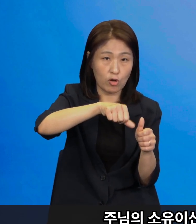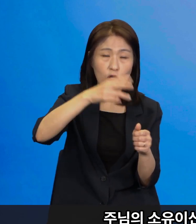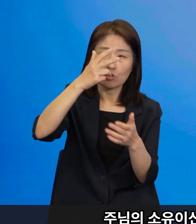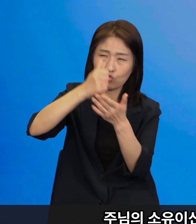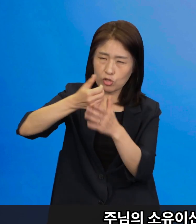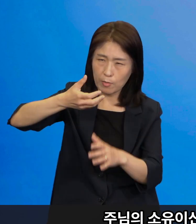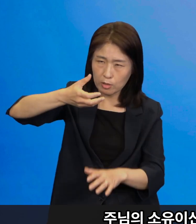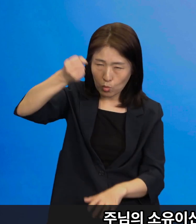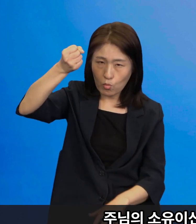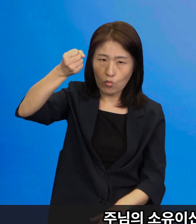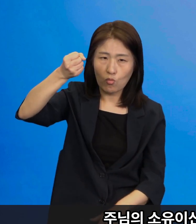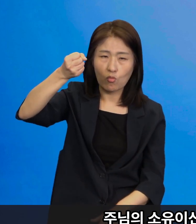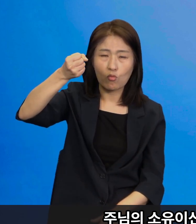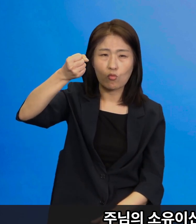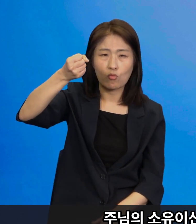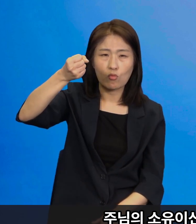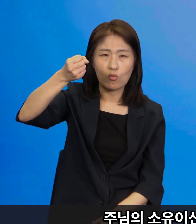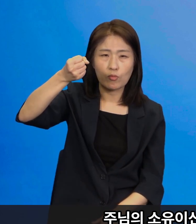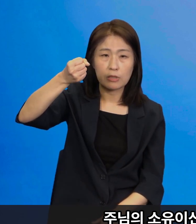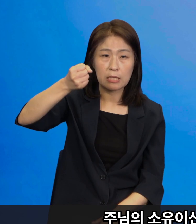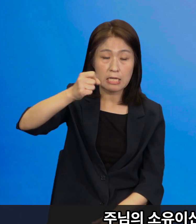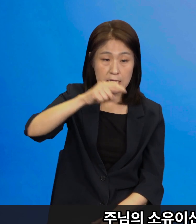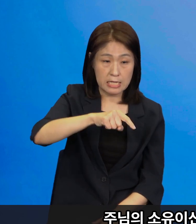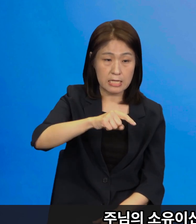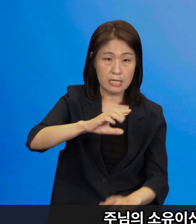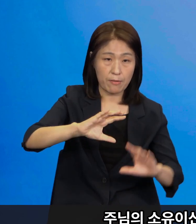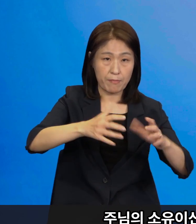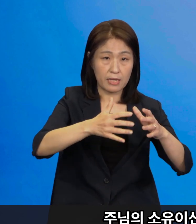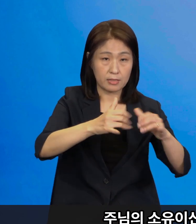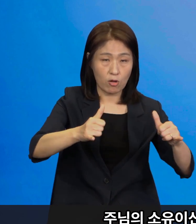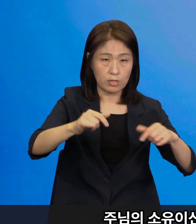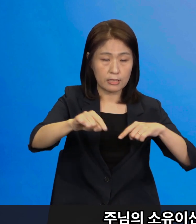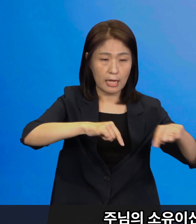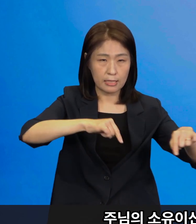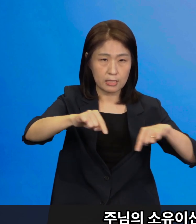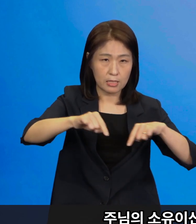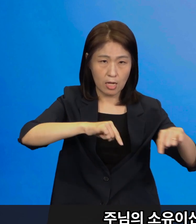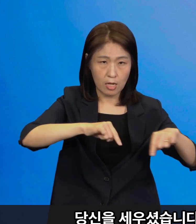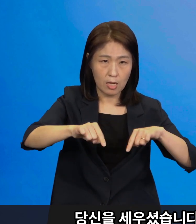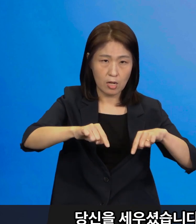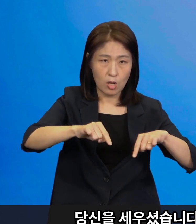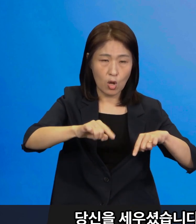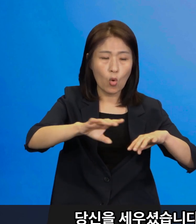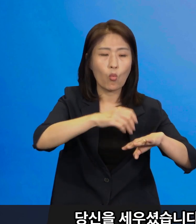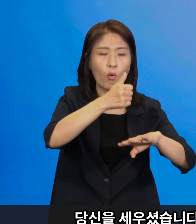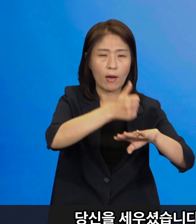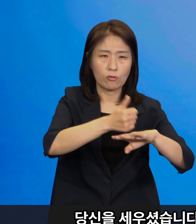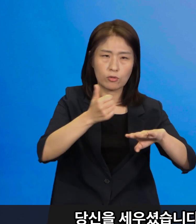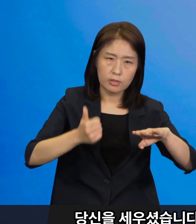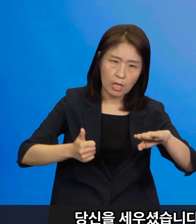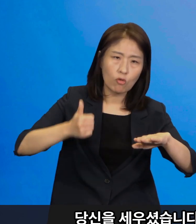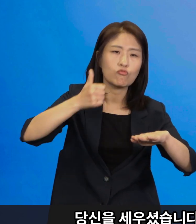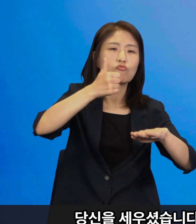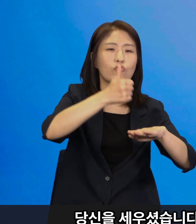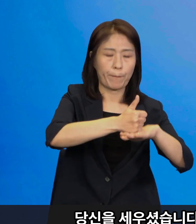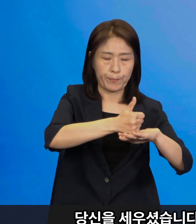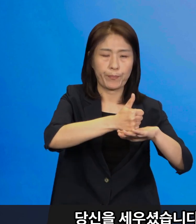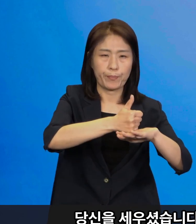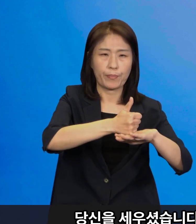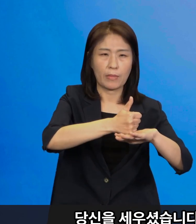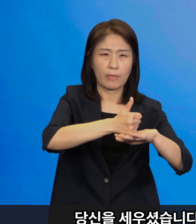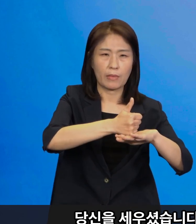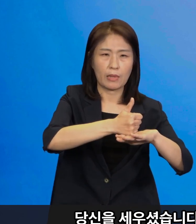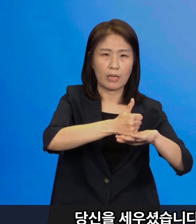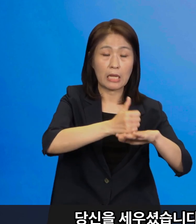감동돼요. 주님의 소유이신 이 백성을 다스릴 영도자로 당신을 세우셨습니다. 이스라엘 초대